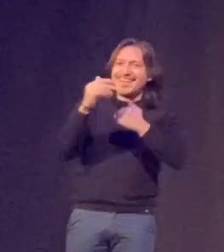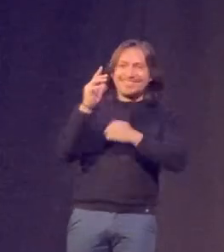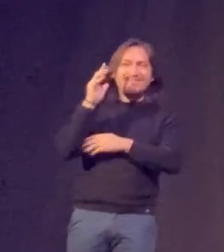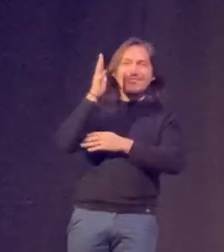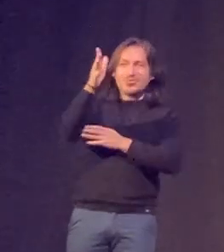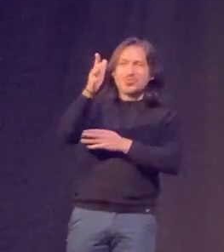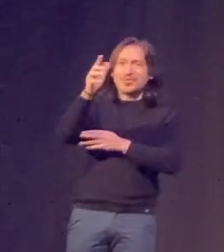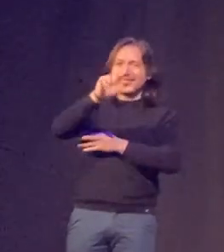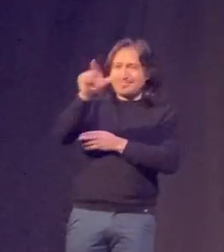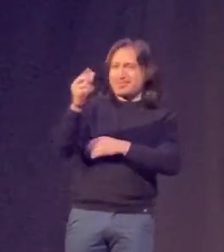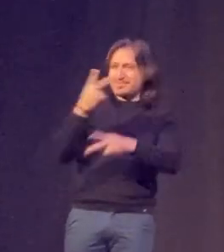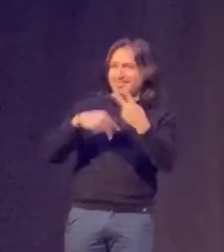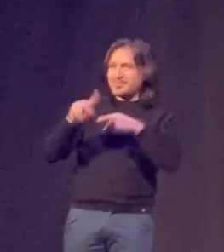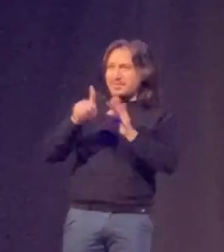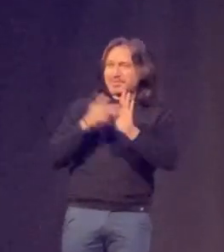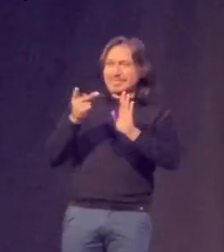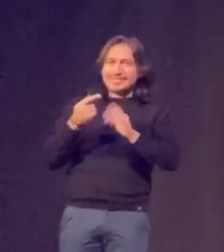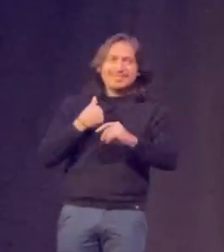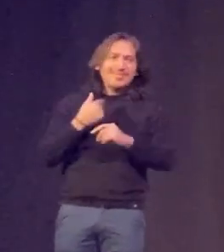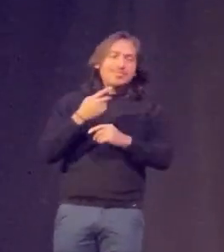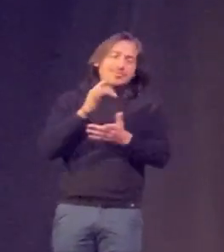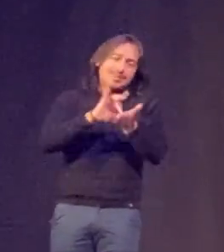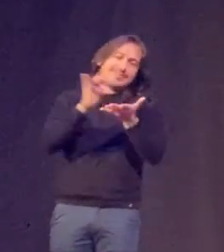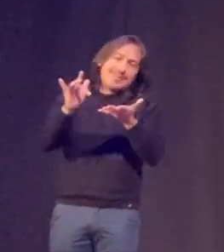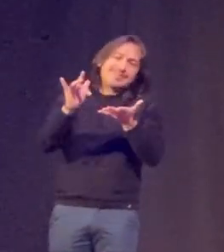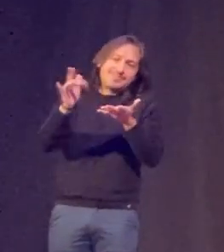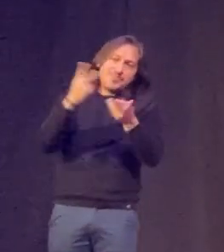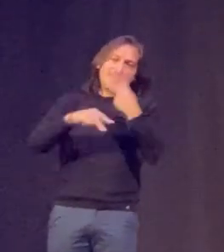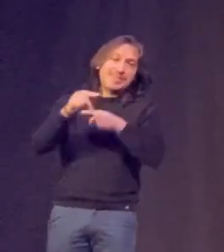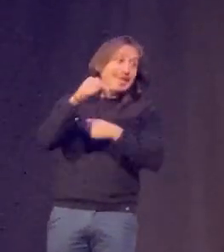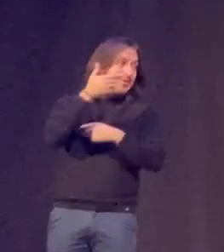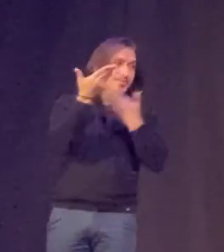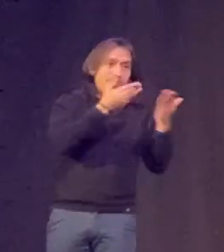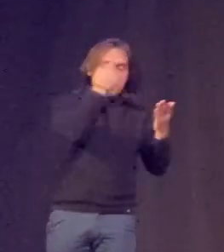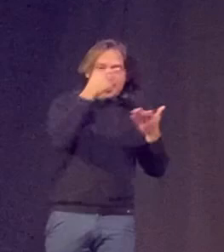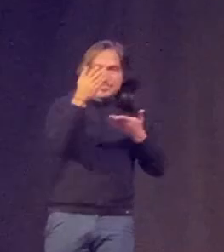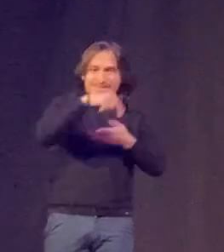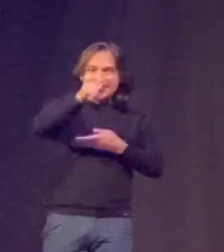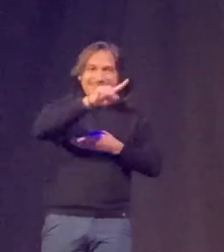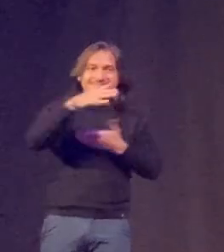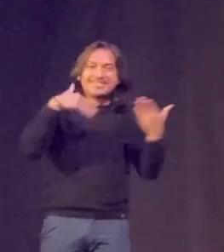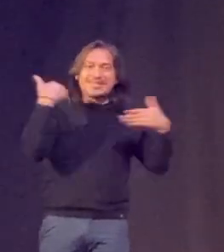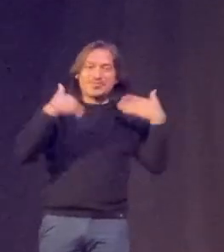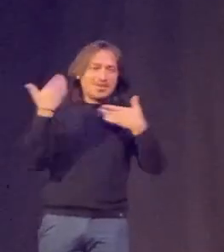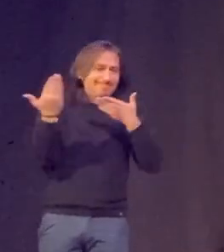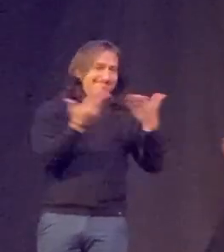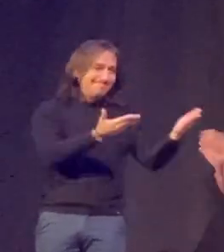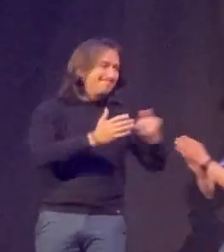Y de verdad, nuevamente, muchas gracias por asistir. Esto es para ustedes, disfrútenlo.